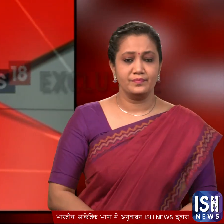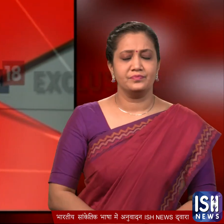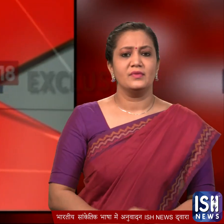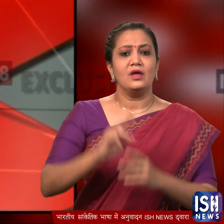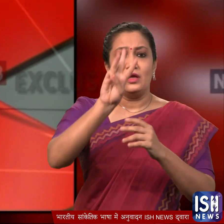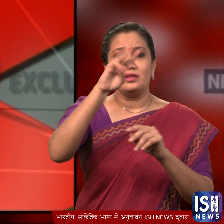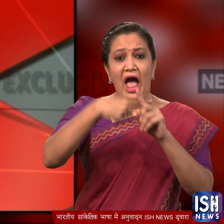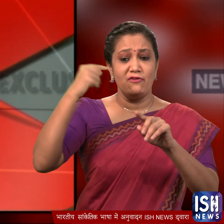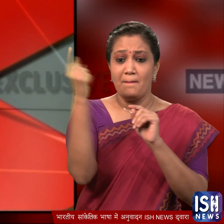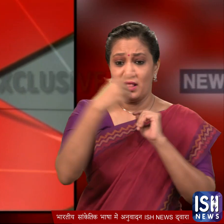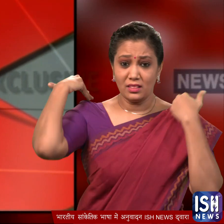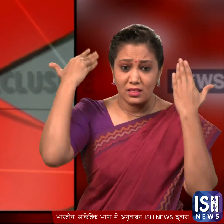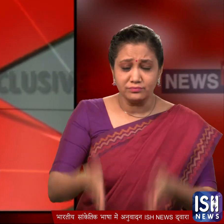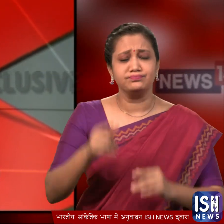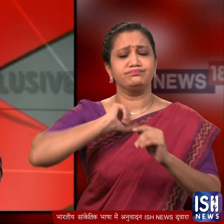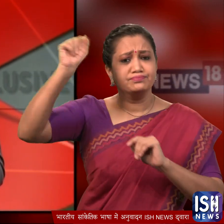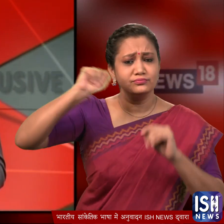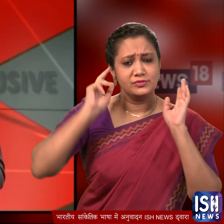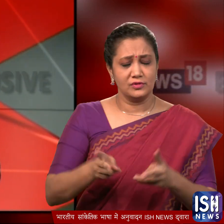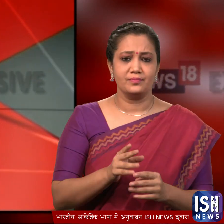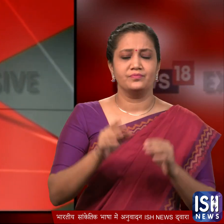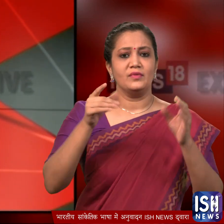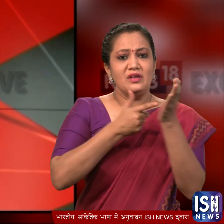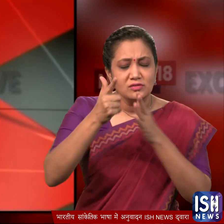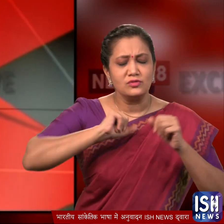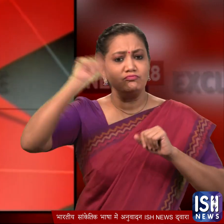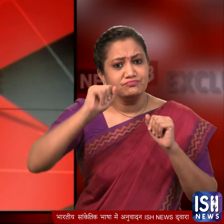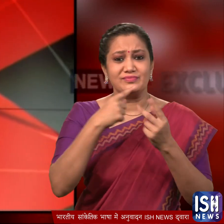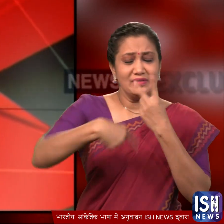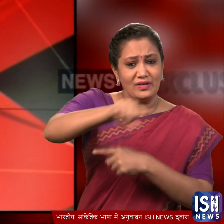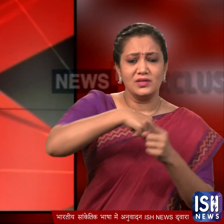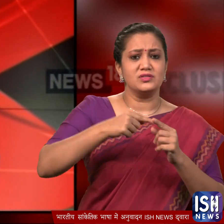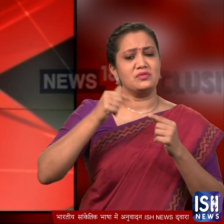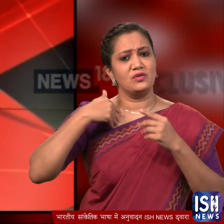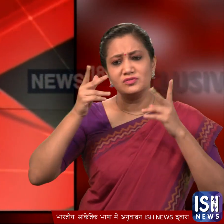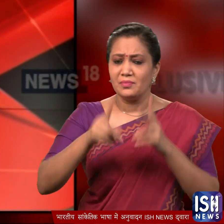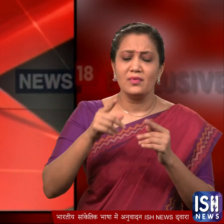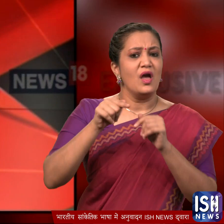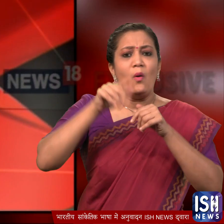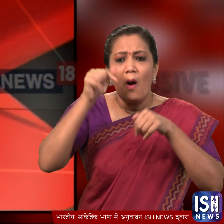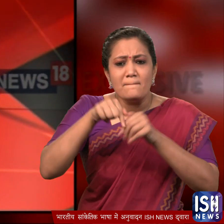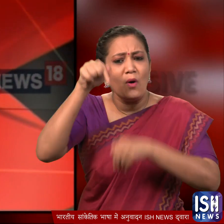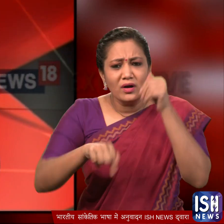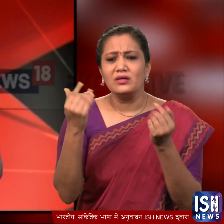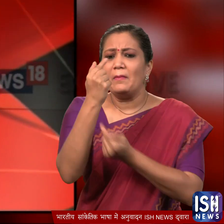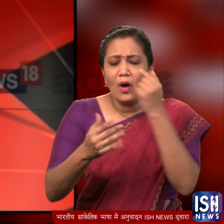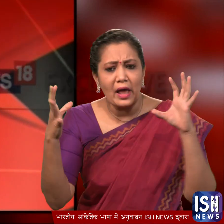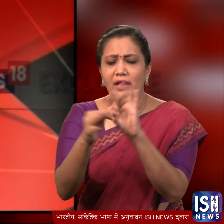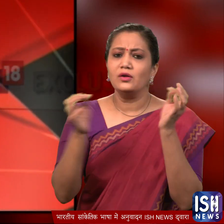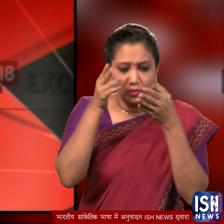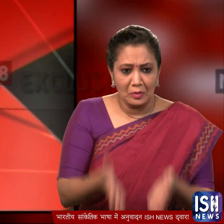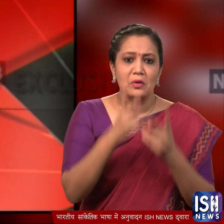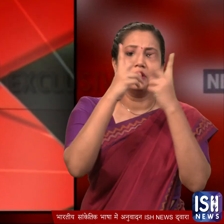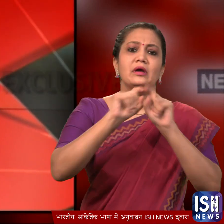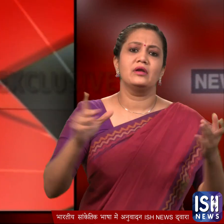वो 3.5 महीने से आंदोलन कर रहे हैं। किसान संगठन तो बड़ी ठसक के साथ ये दावा कर रहे थे कि उनका आंदोलन राजनीतिक नहीं है, लेकिन राजनीति तो